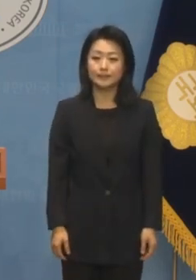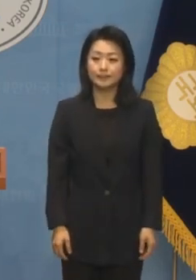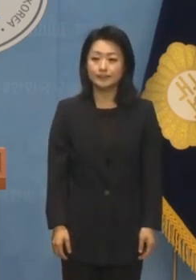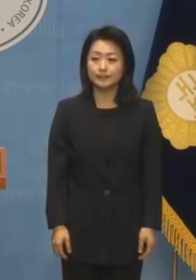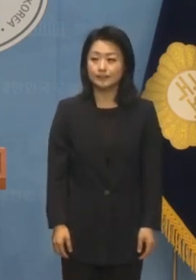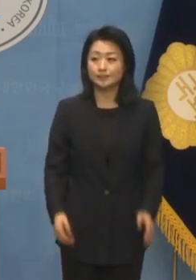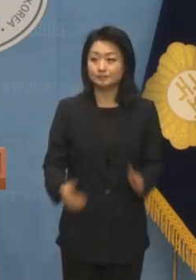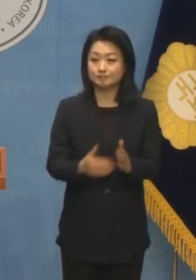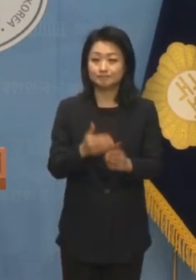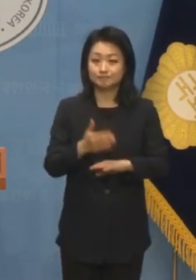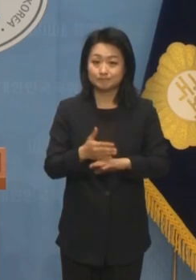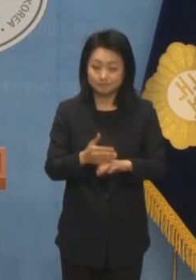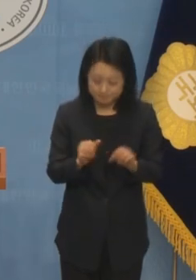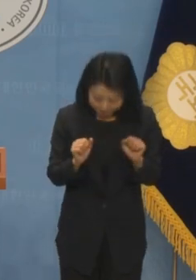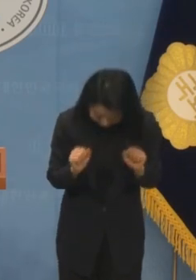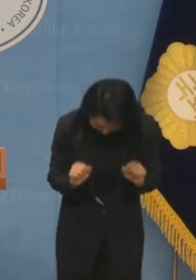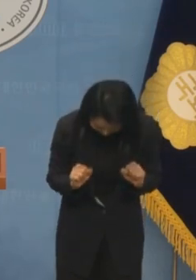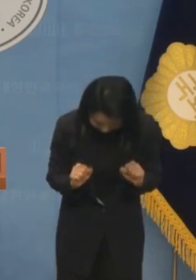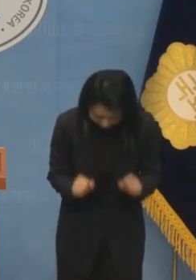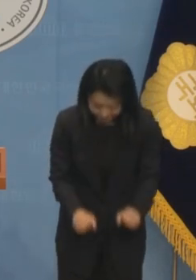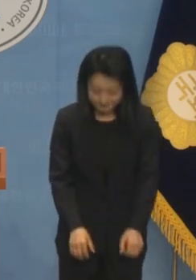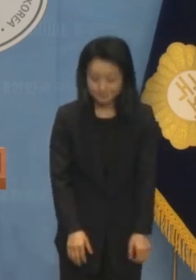여기까지 하겠습니다. 고맙습니다.